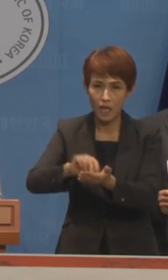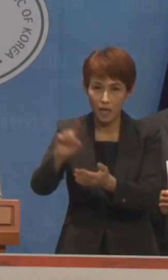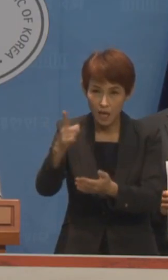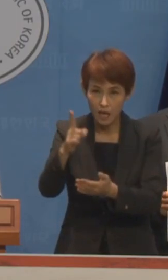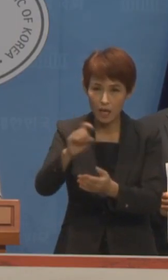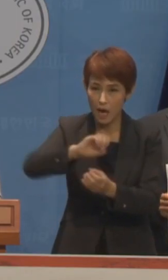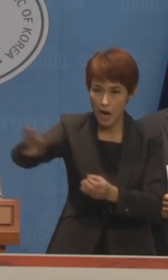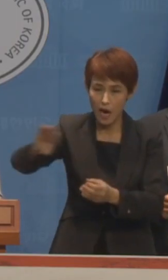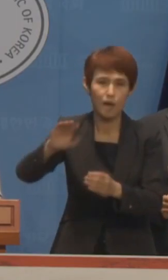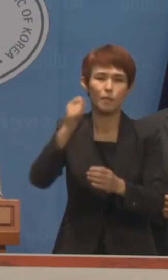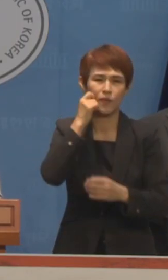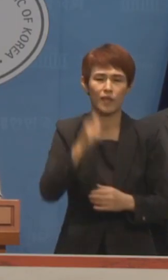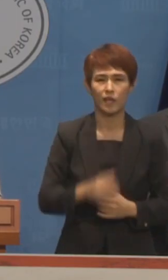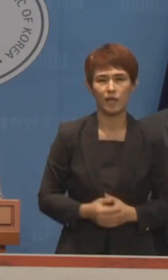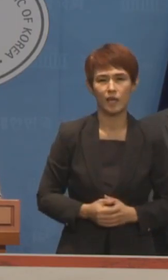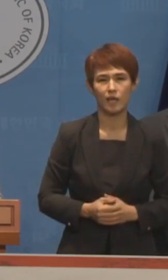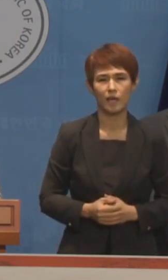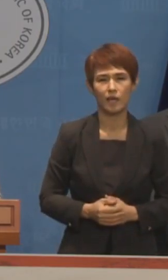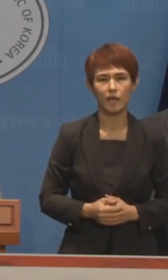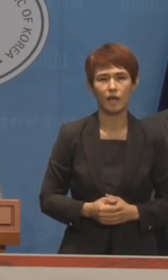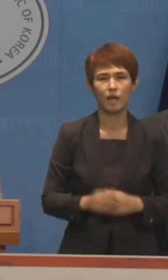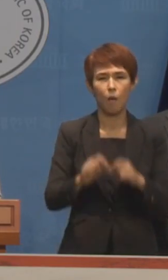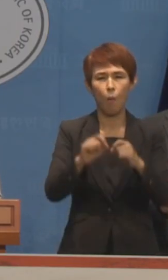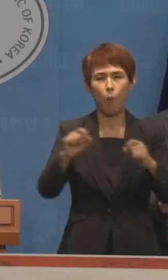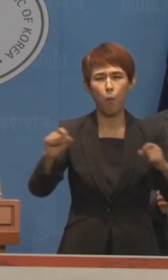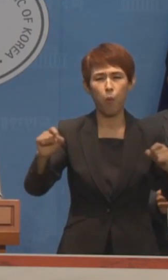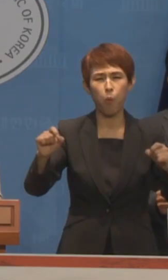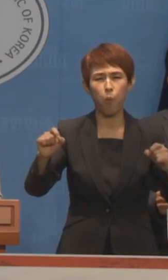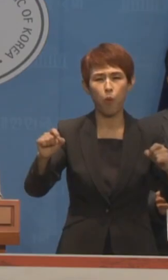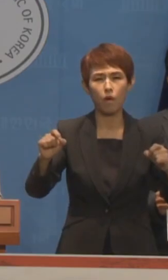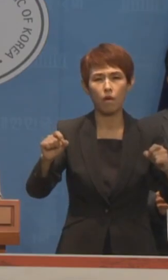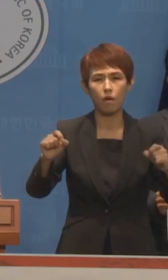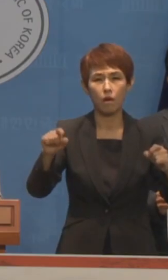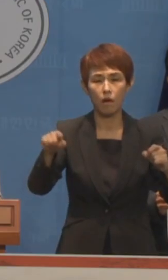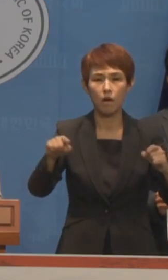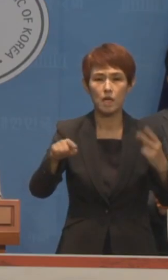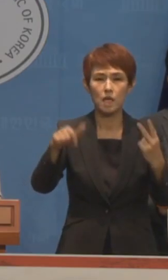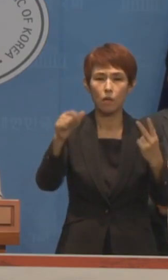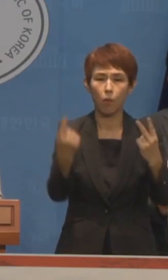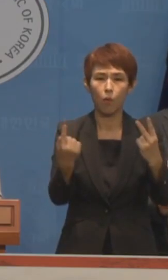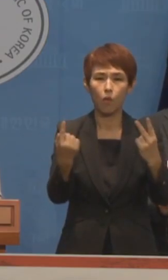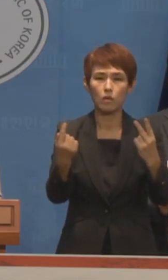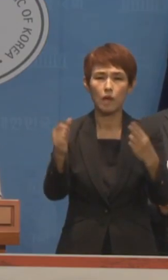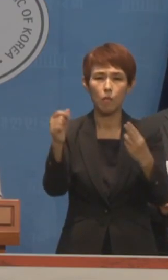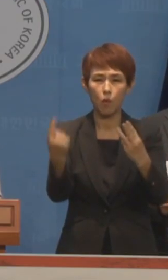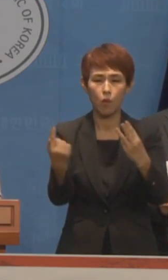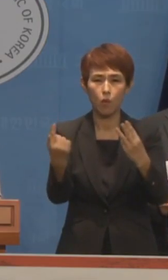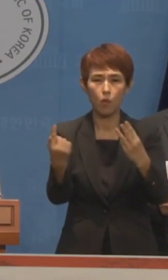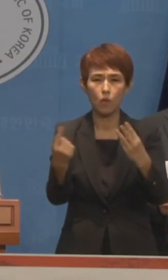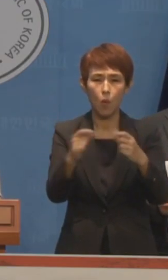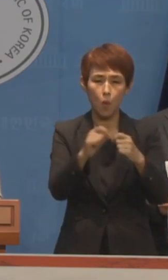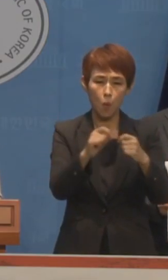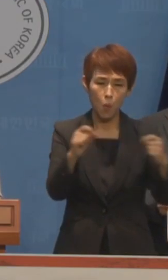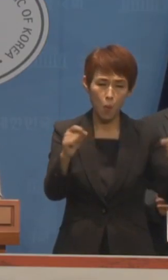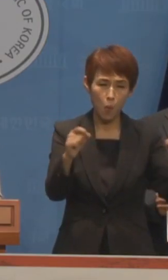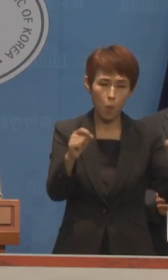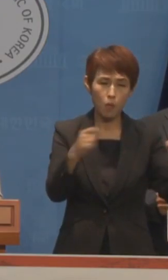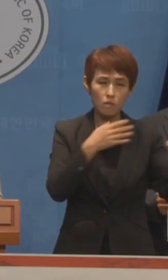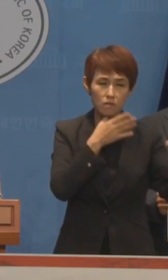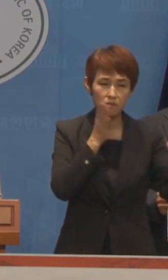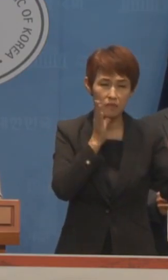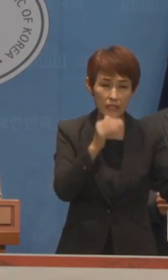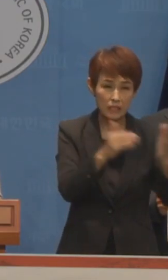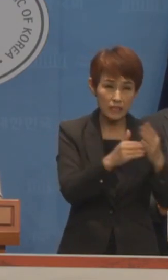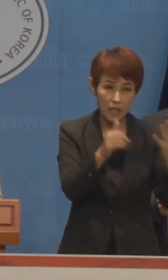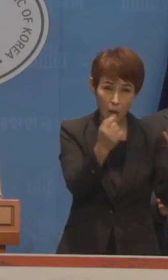있습니다. 설계 수명을 다해 멈춰있는 고리 2호기, 3호기와 곧 설계 수명이 만료될 4호기는